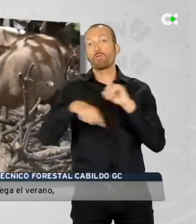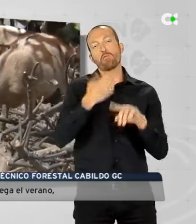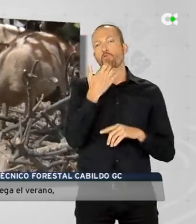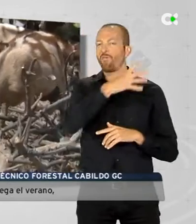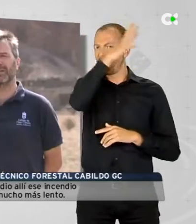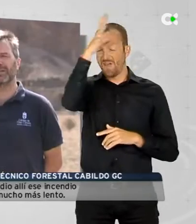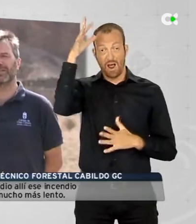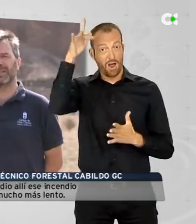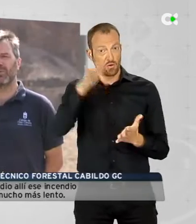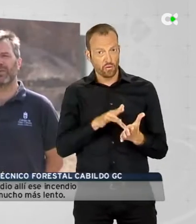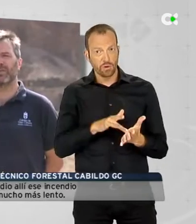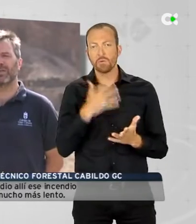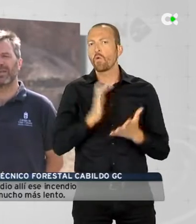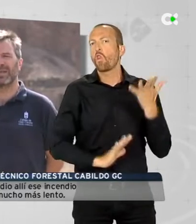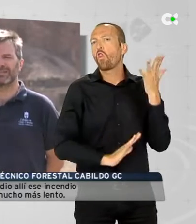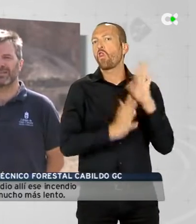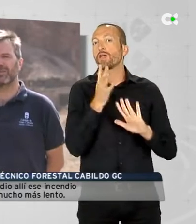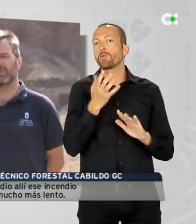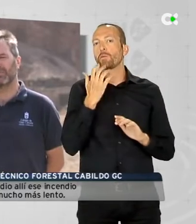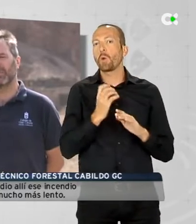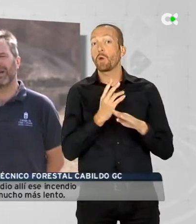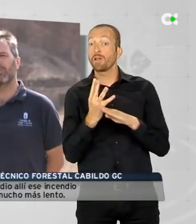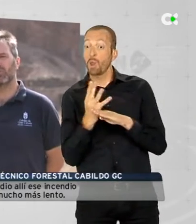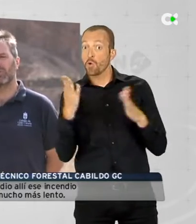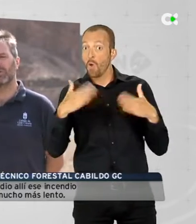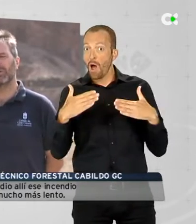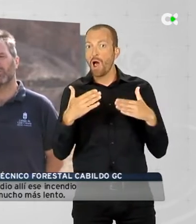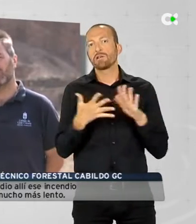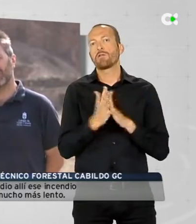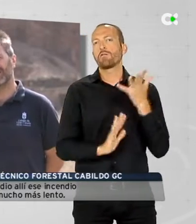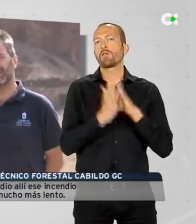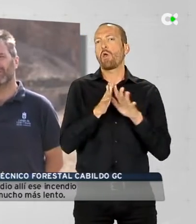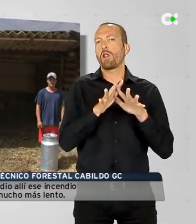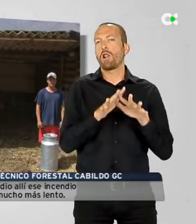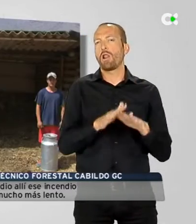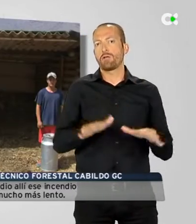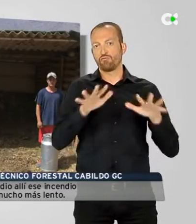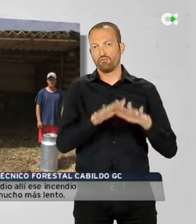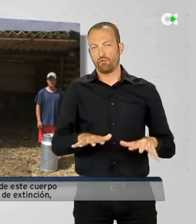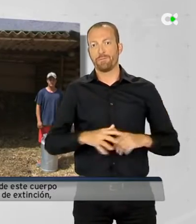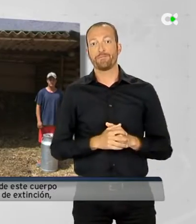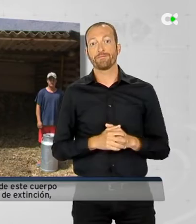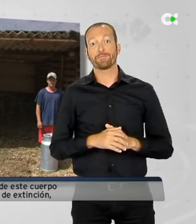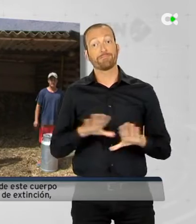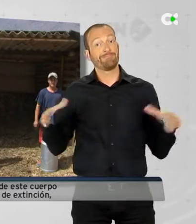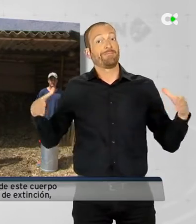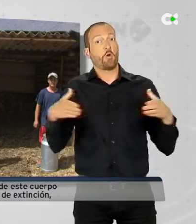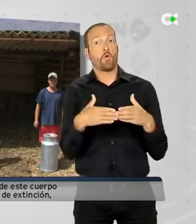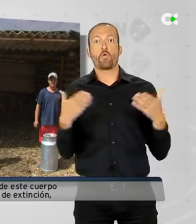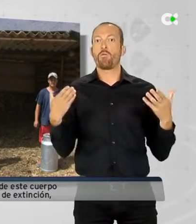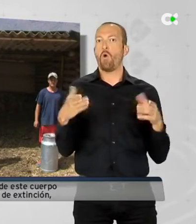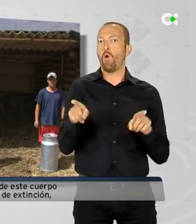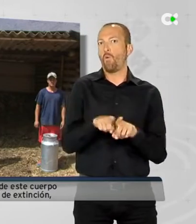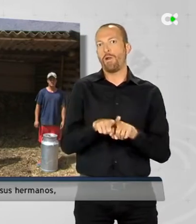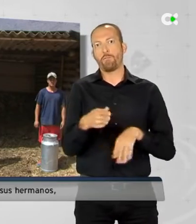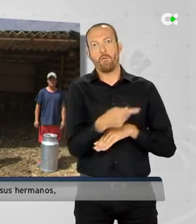verano, pues bueno, si hay un incendio allí, ese incendio propagará mucho, mucho más lento, ¿no? Al frente de este cuerpo especial de extinción,